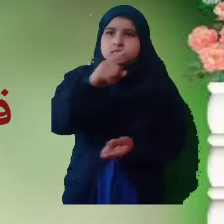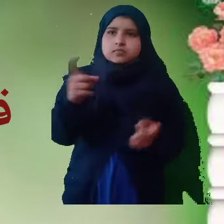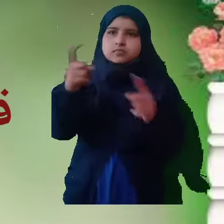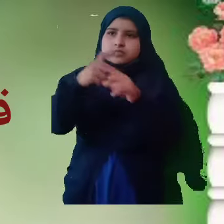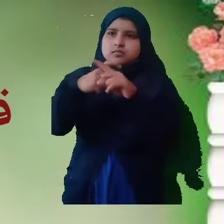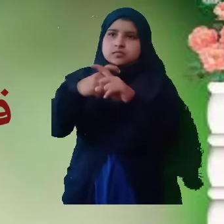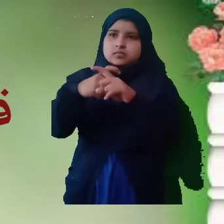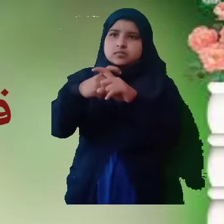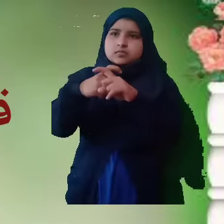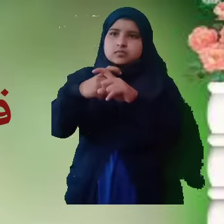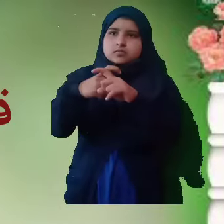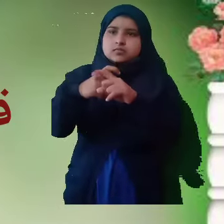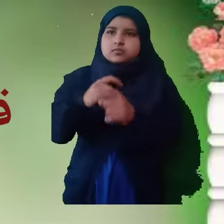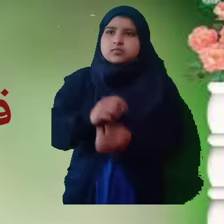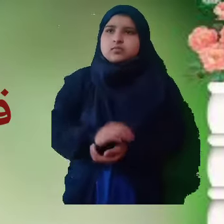कोस,